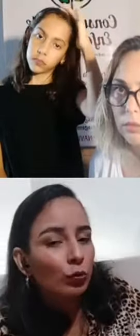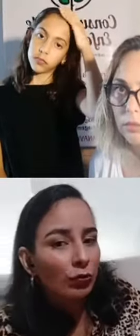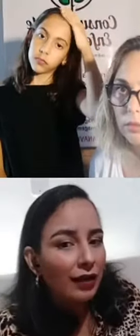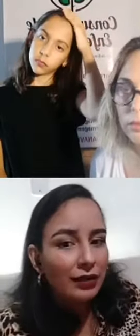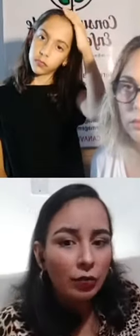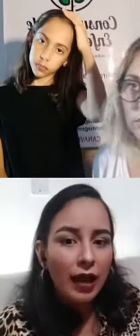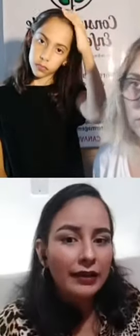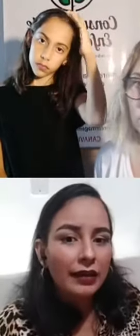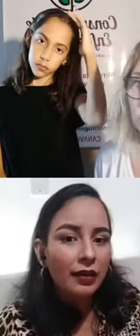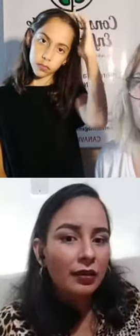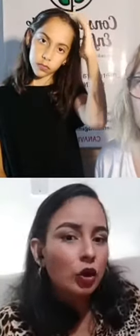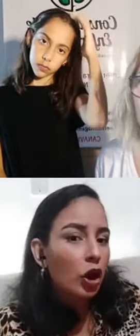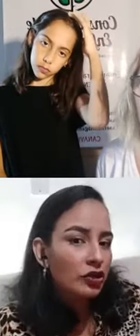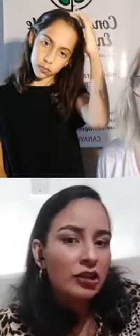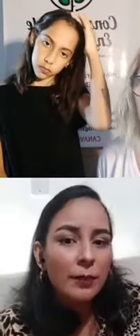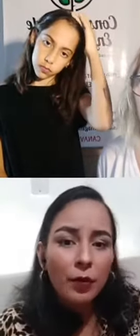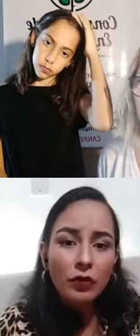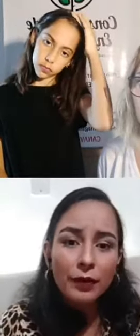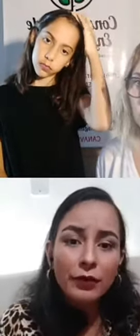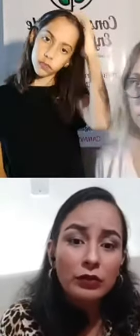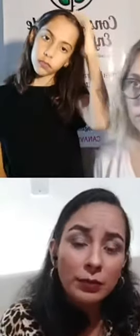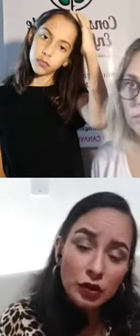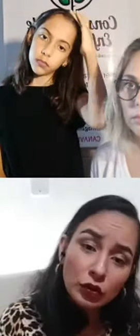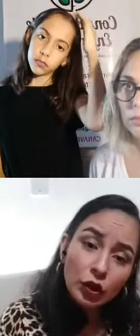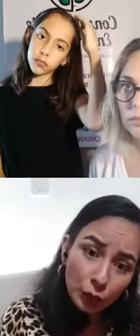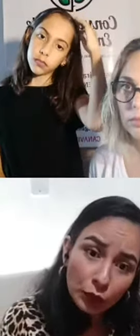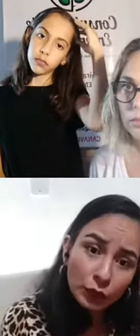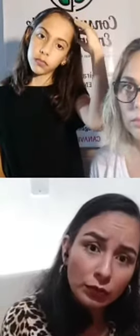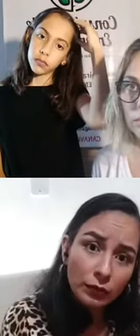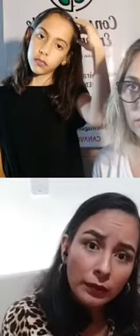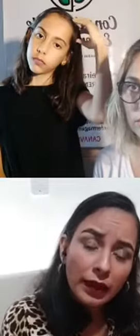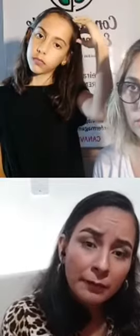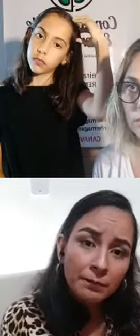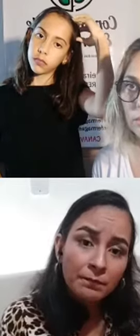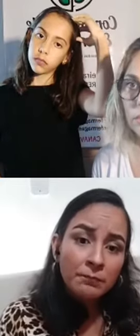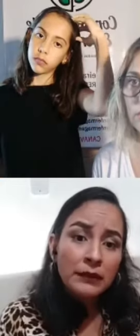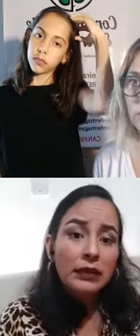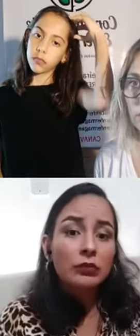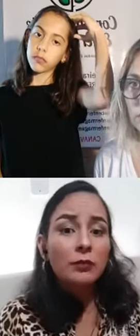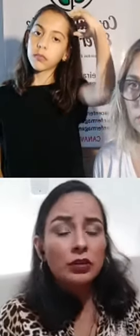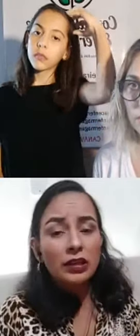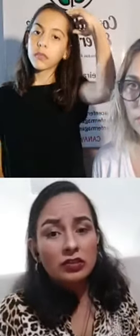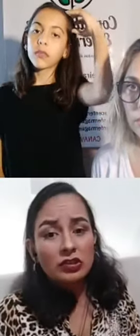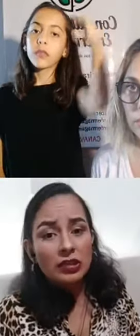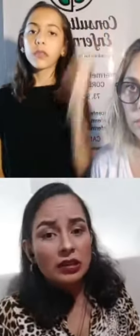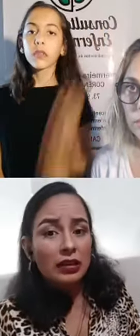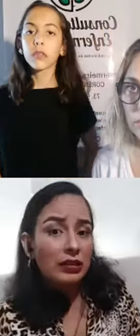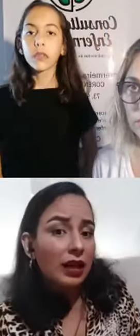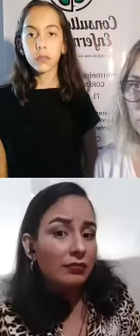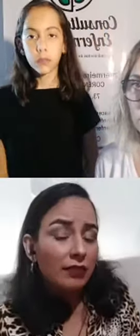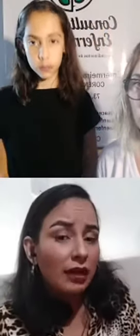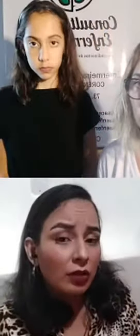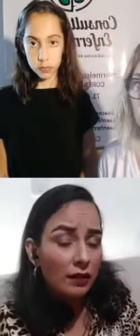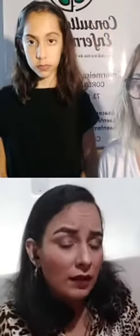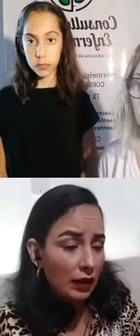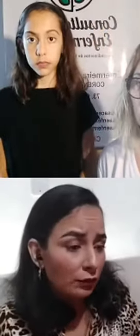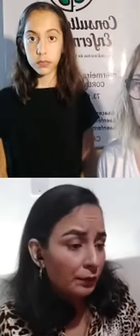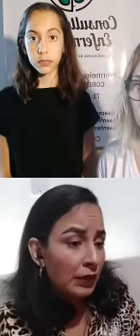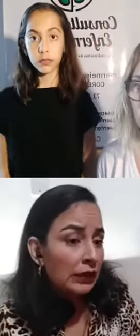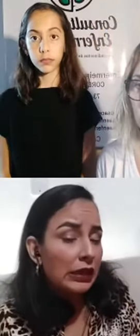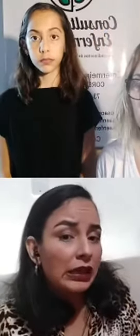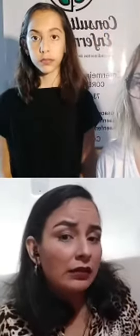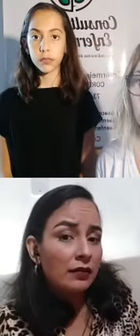todo lugar. Tem lugar que 2 dias depois o prefeito demitiu todo mundo, né? Então tem muita gente aí que está